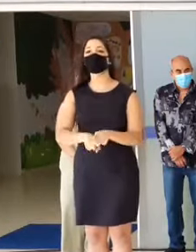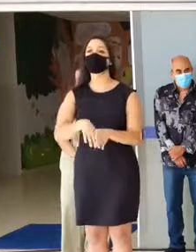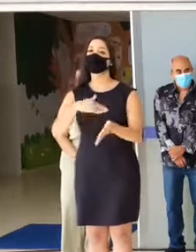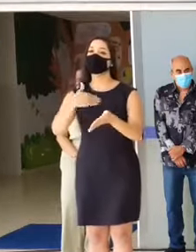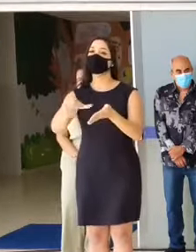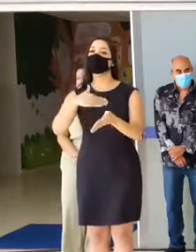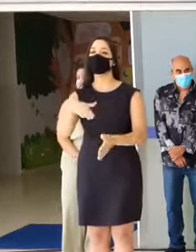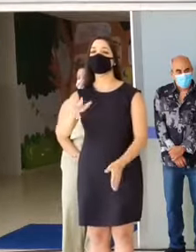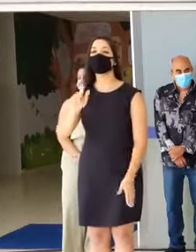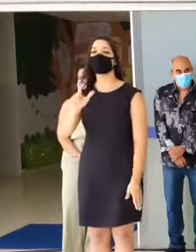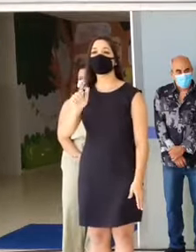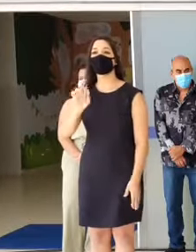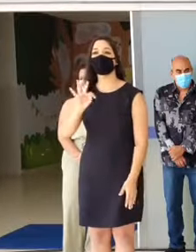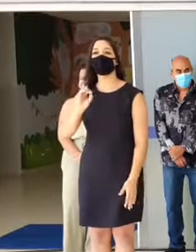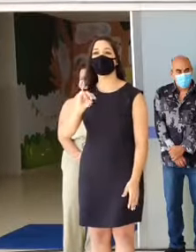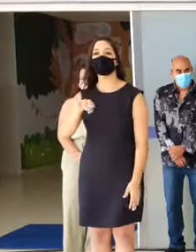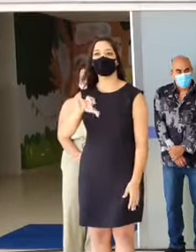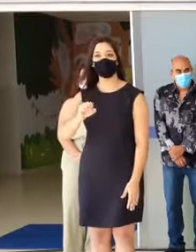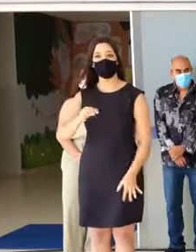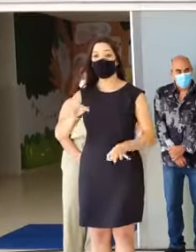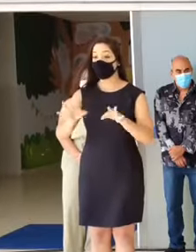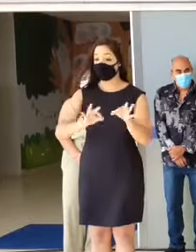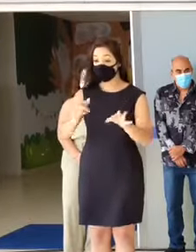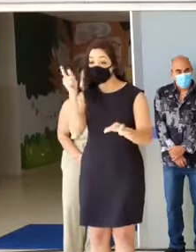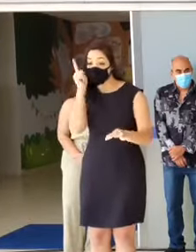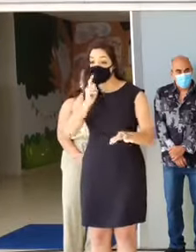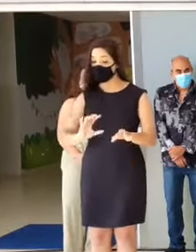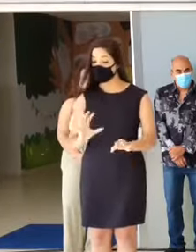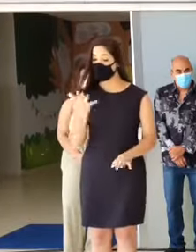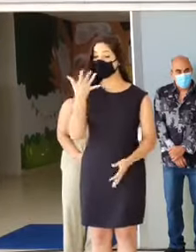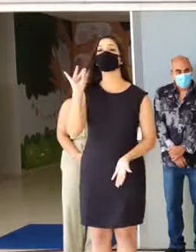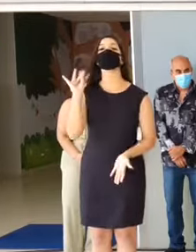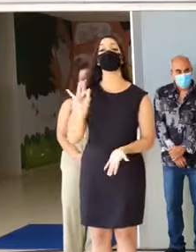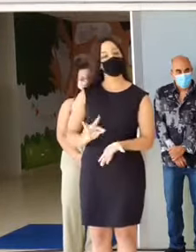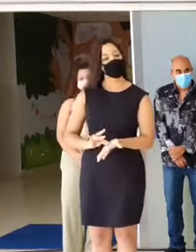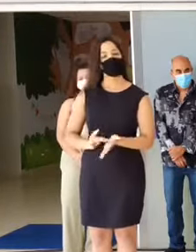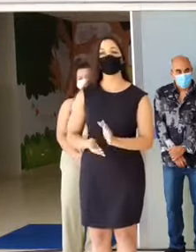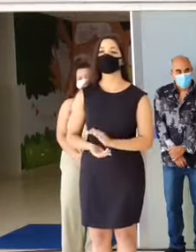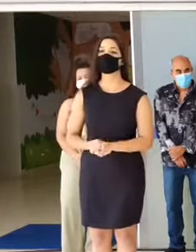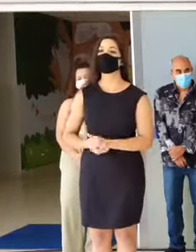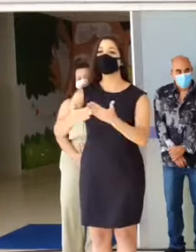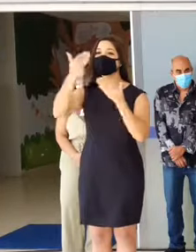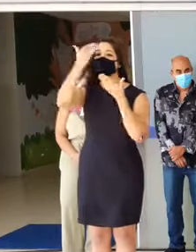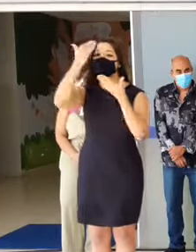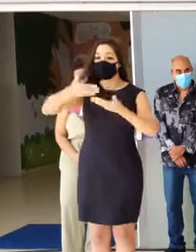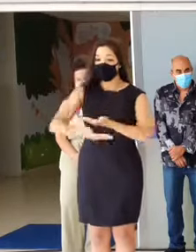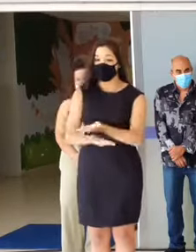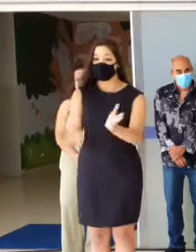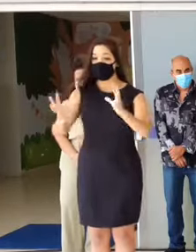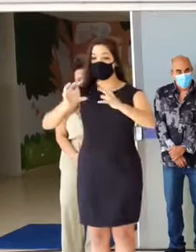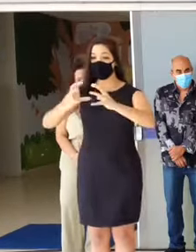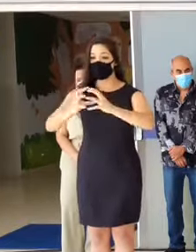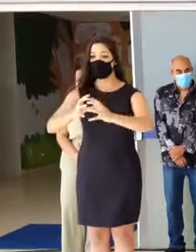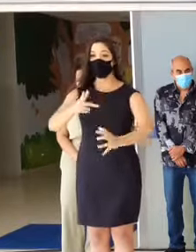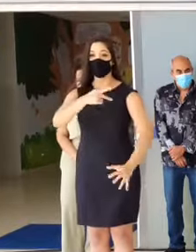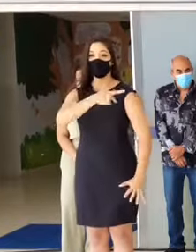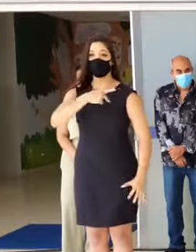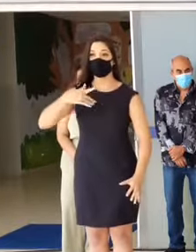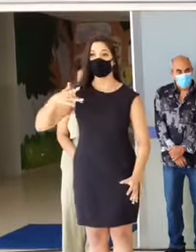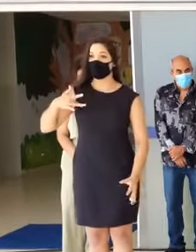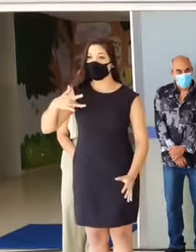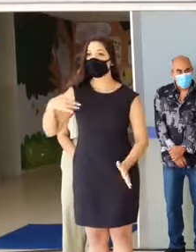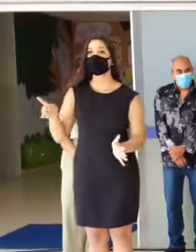secretário Gladstone, para que esse projeto se tornasse uma realidade. Agradeço também toda a nossa equipe da saúde, da